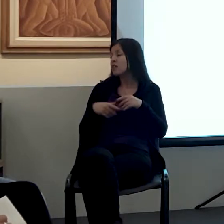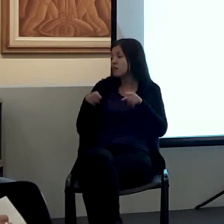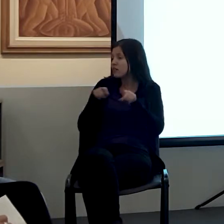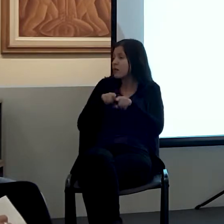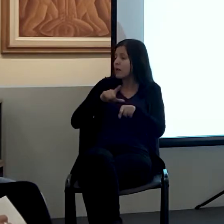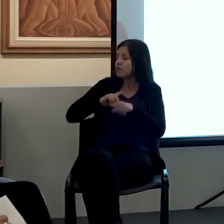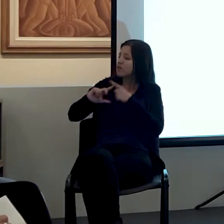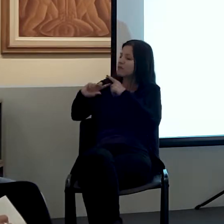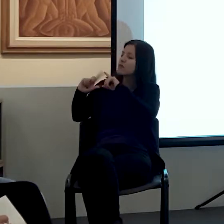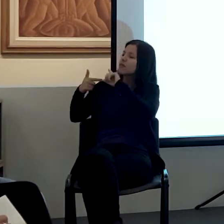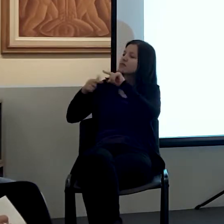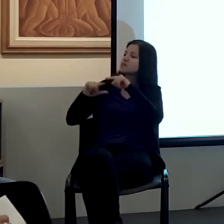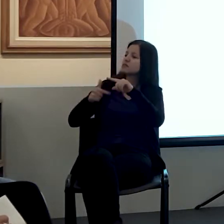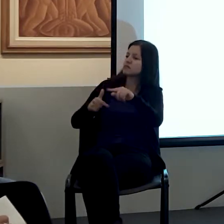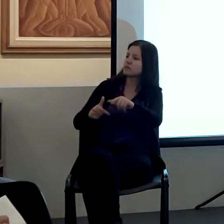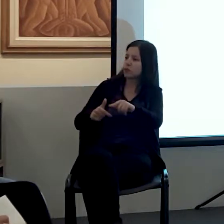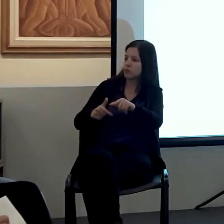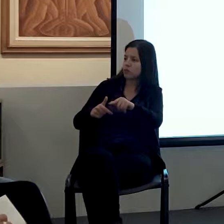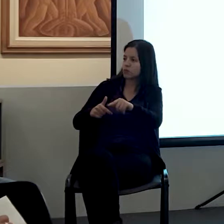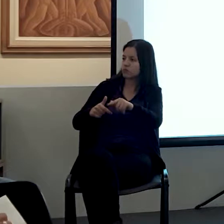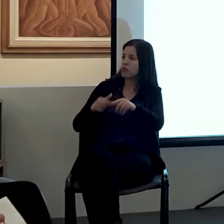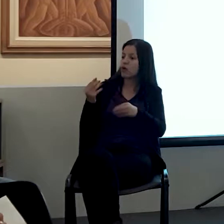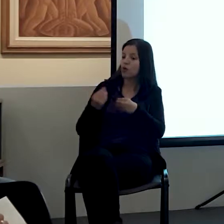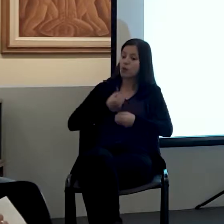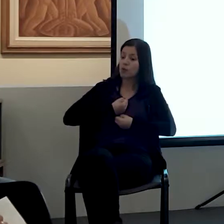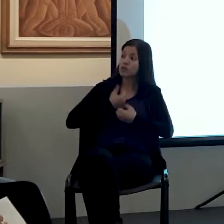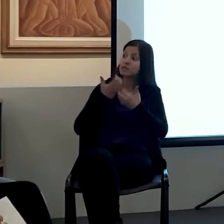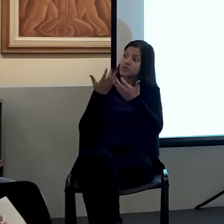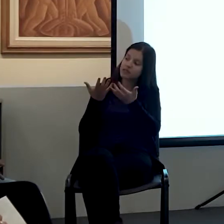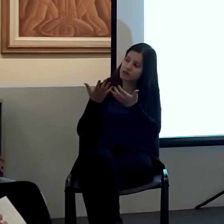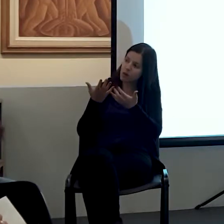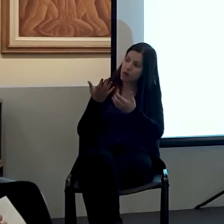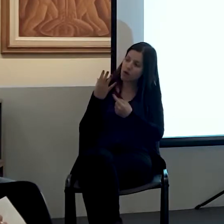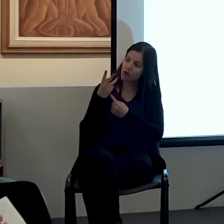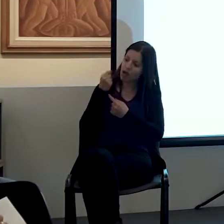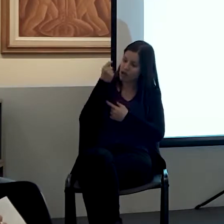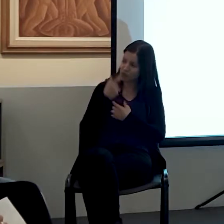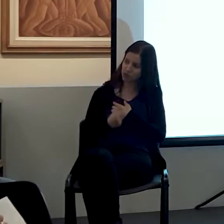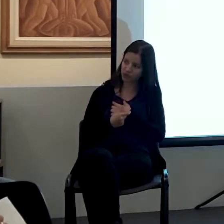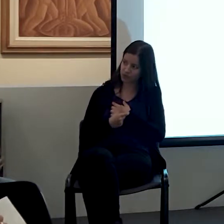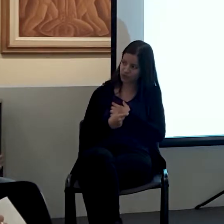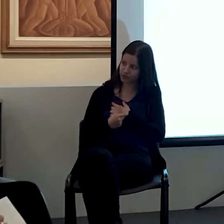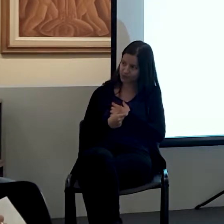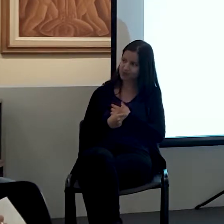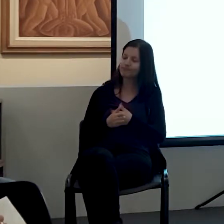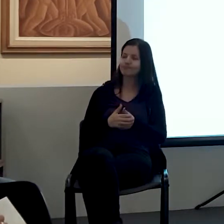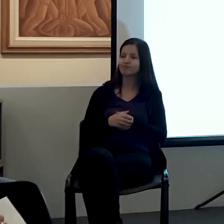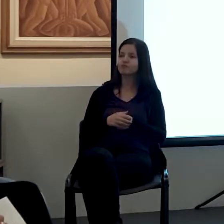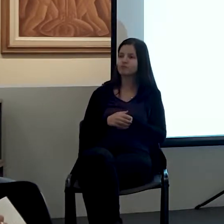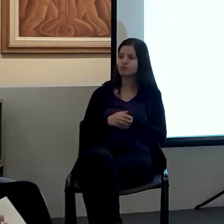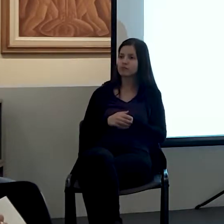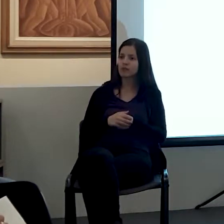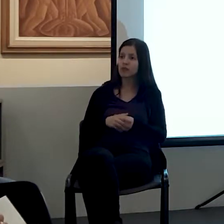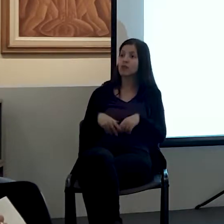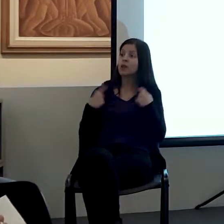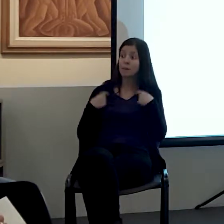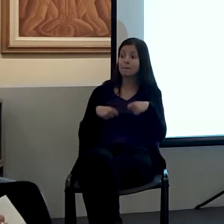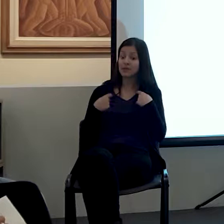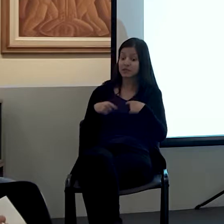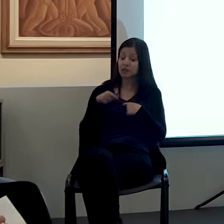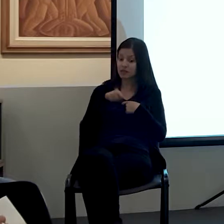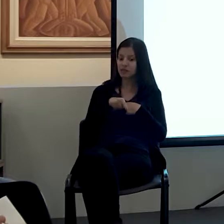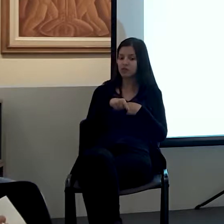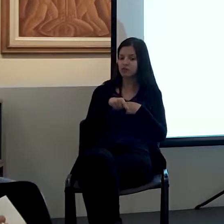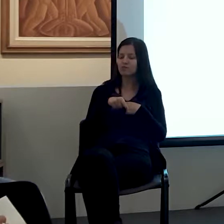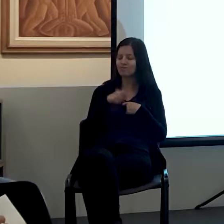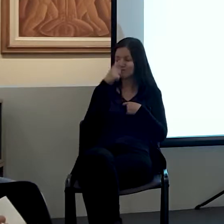tradição de expressão artística, né? Precisa se criar isto também. Precisa